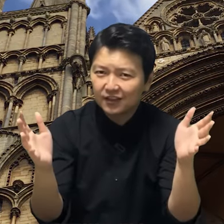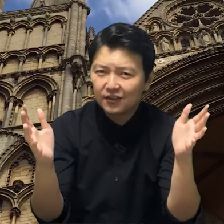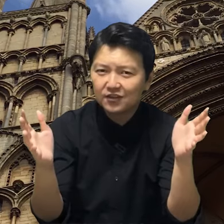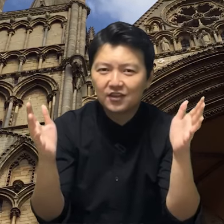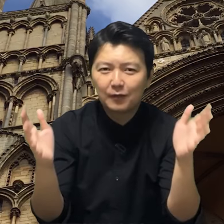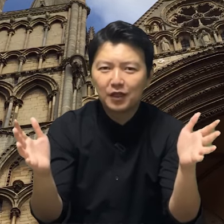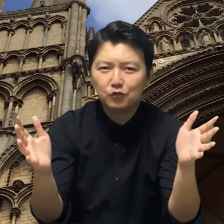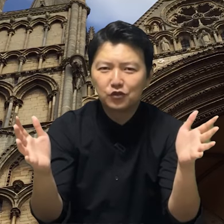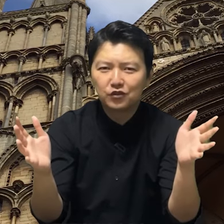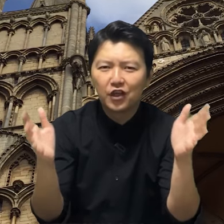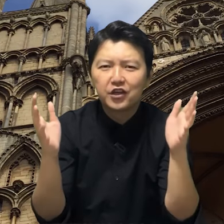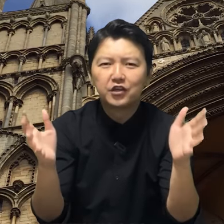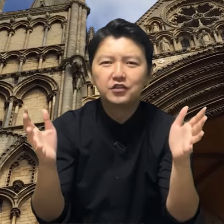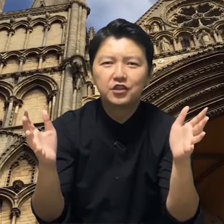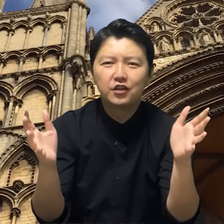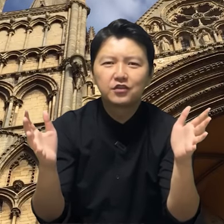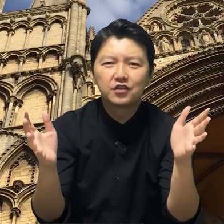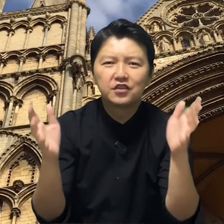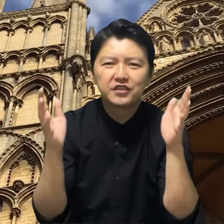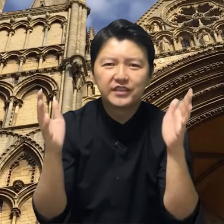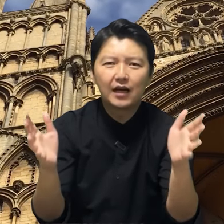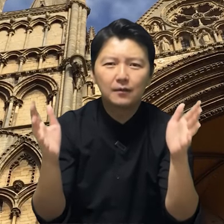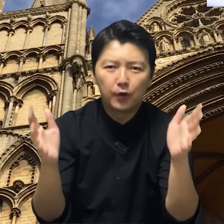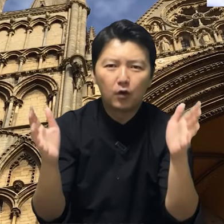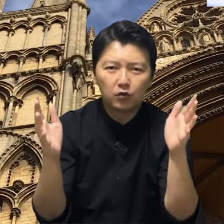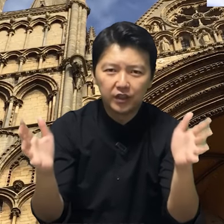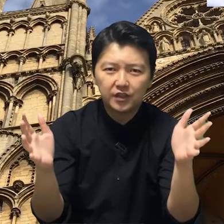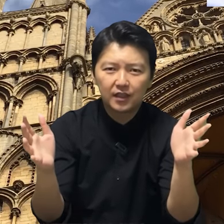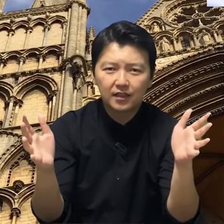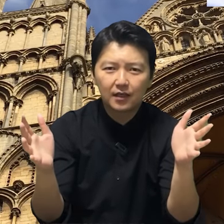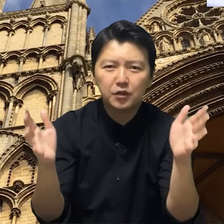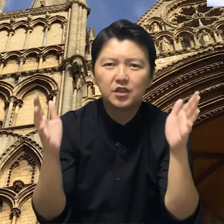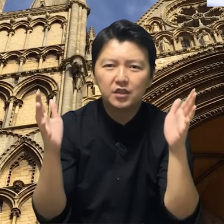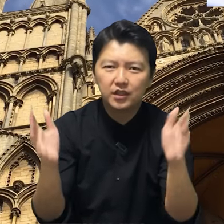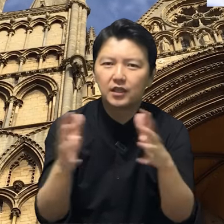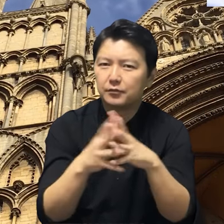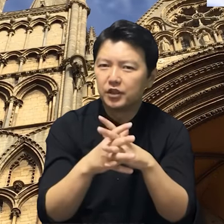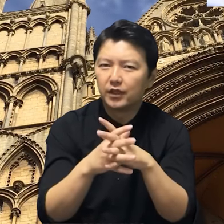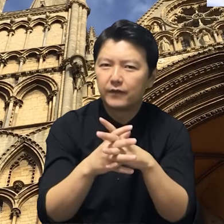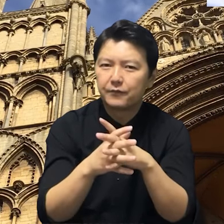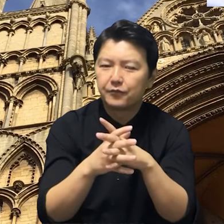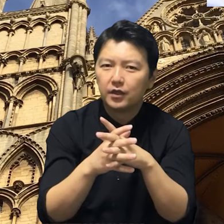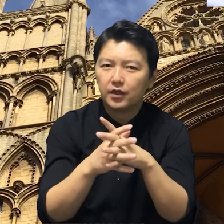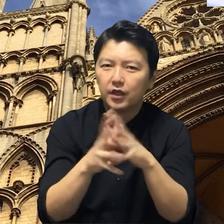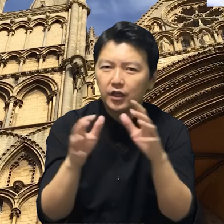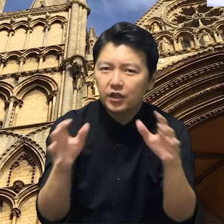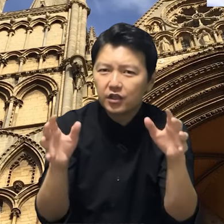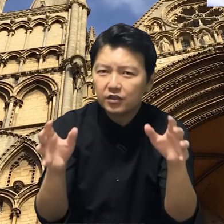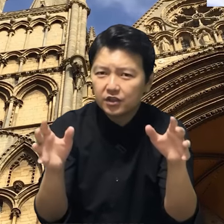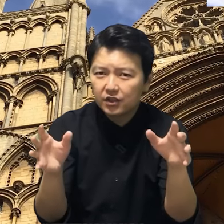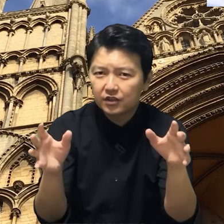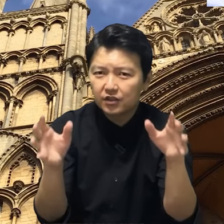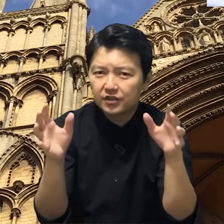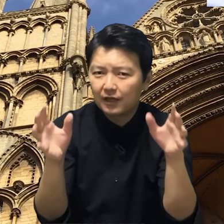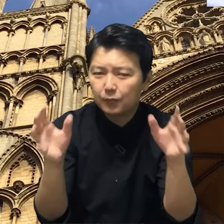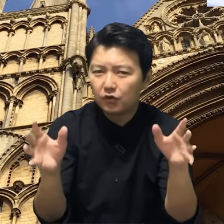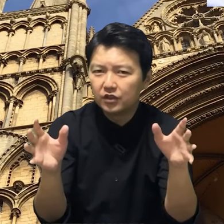류화창이란 이 드라마 인물은 현실에 있었던 짱보린이란 사람이 이야기입니다. 이 현실에서의